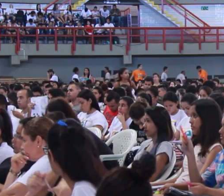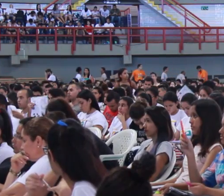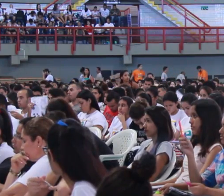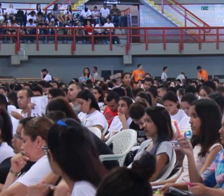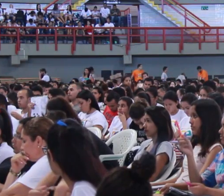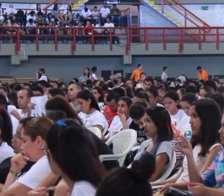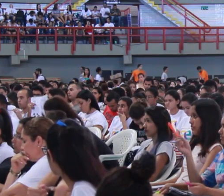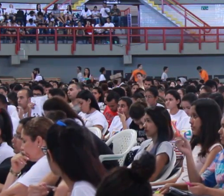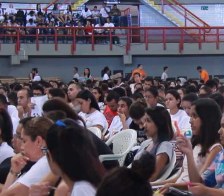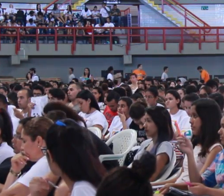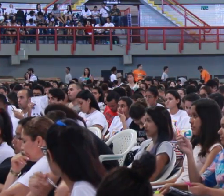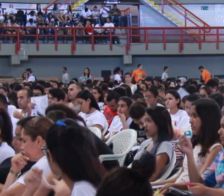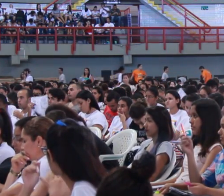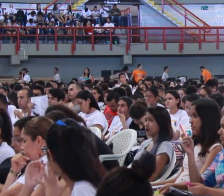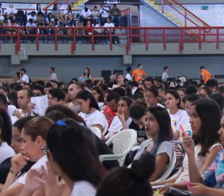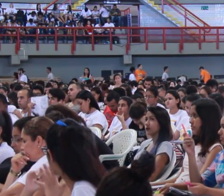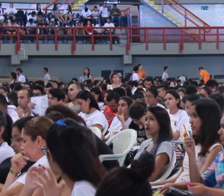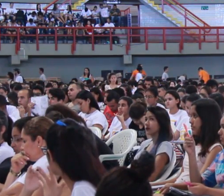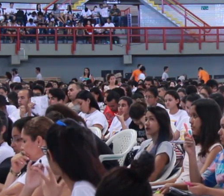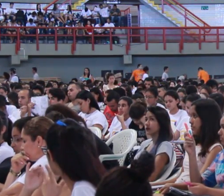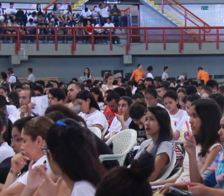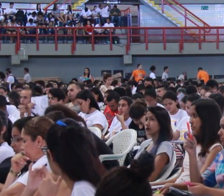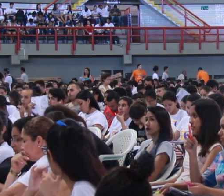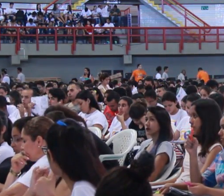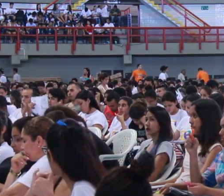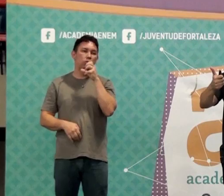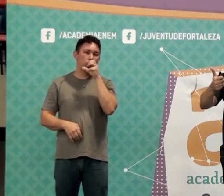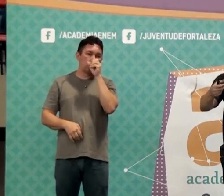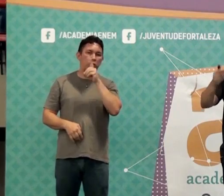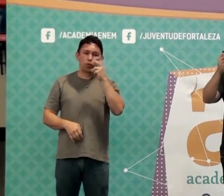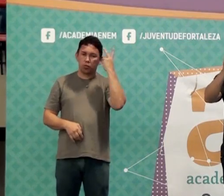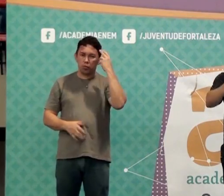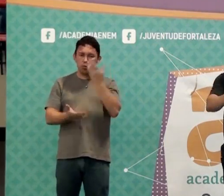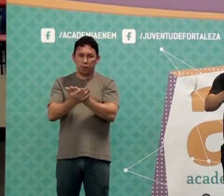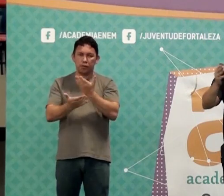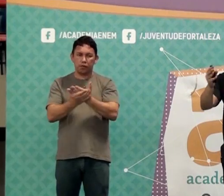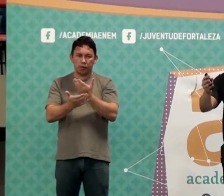aqui. E a gente que trabalha, que é o servo ou o camponês, tá?